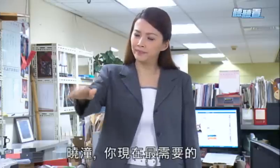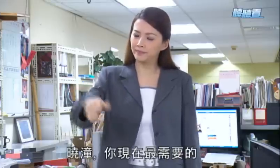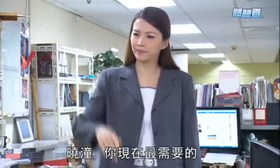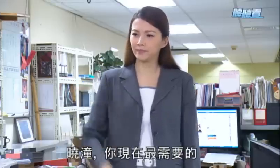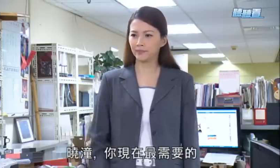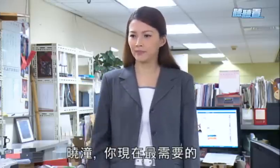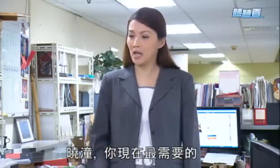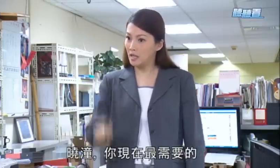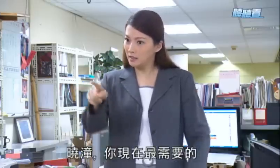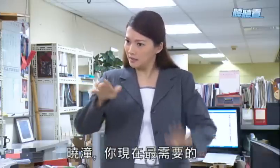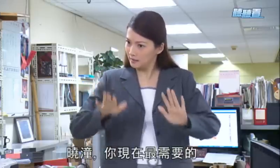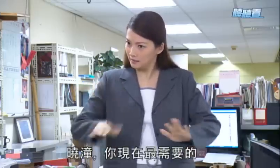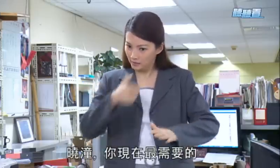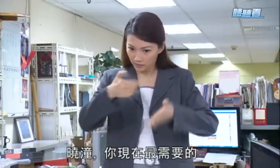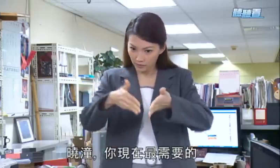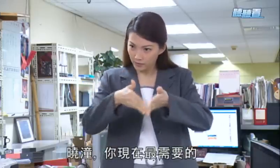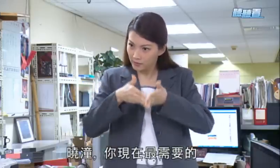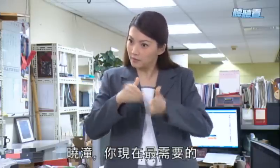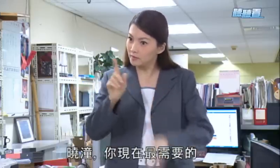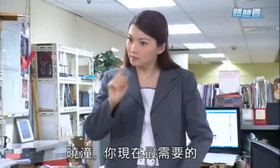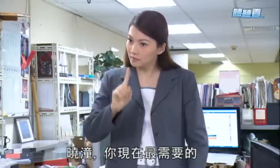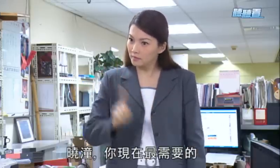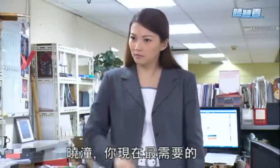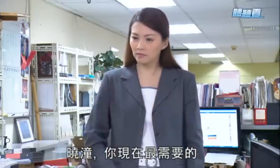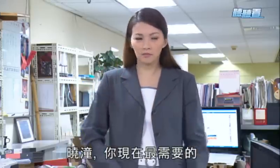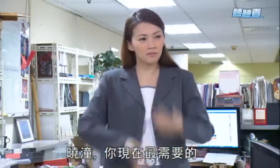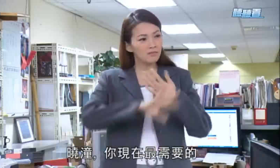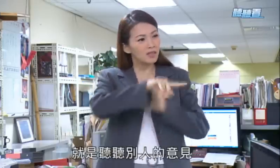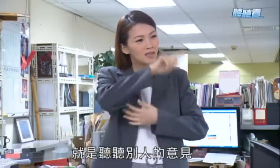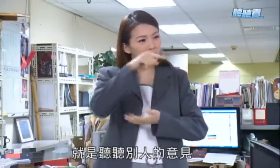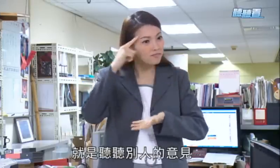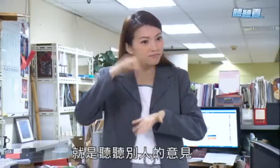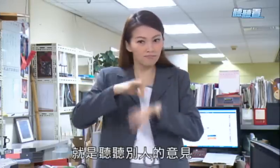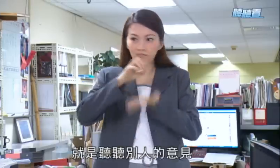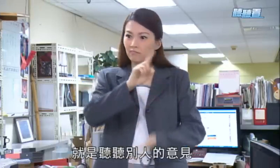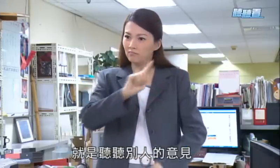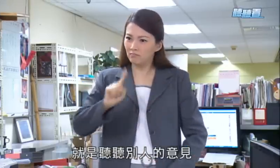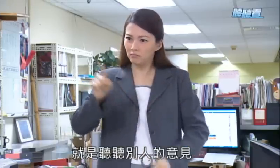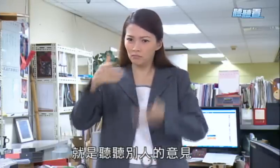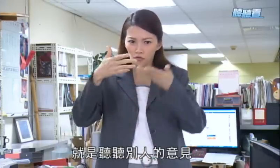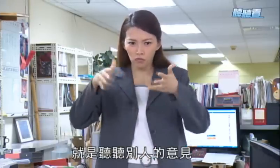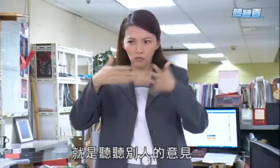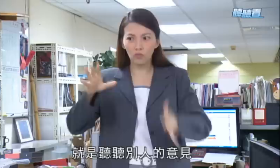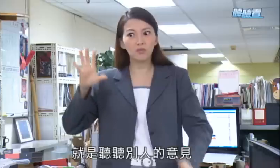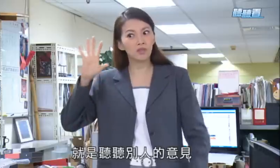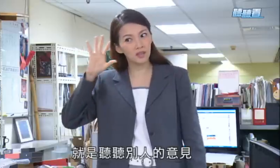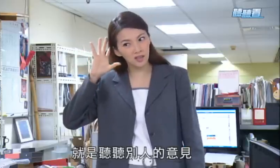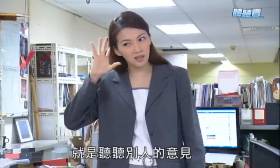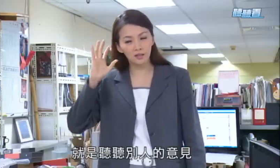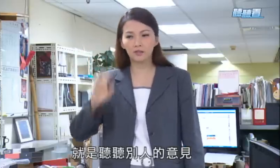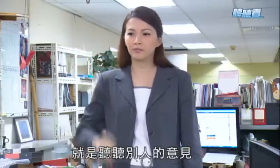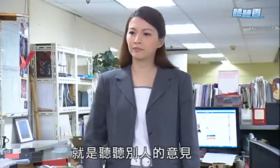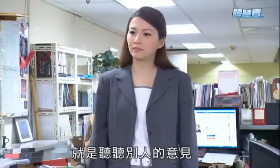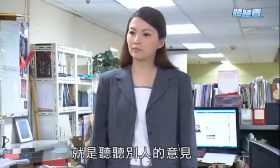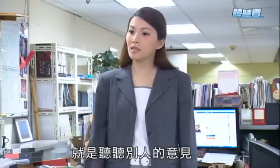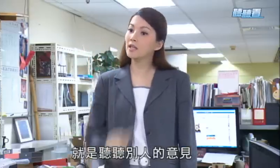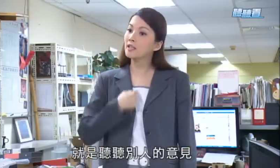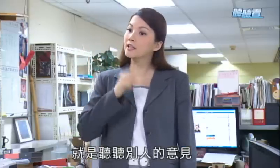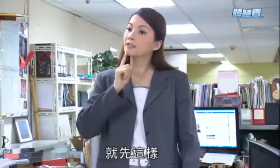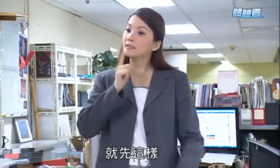小童，你现在最需要的就是听听别人的意见。就